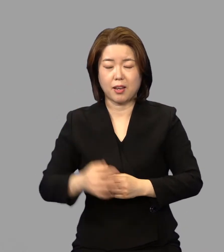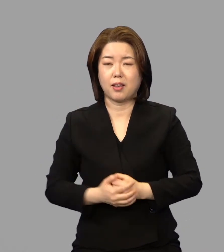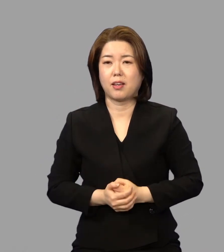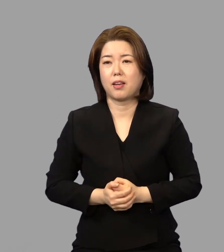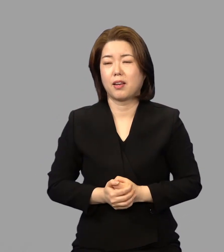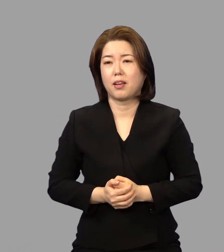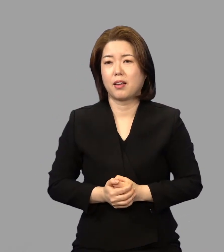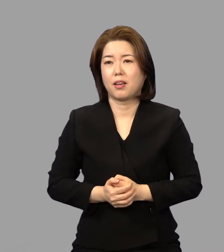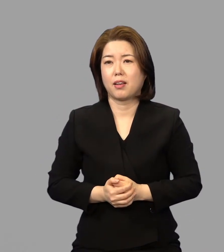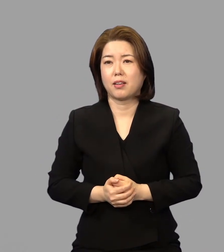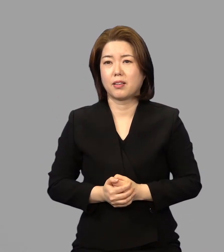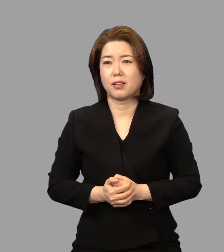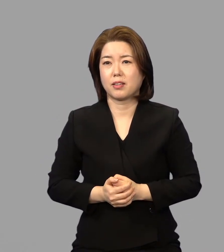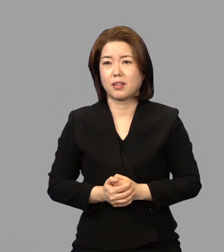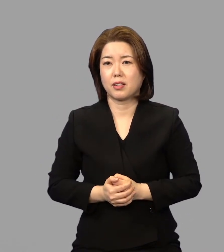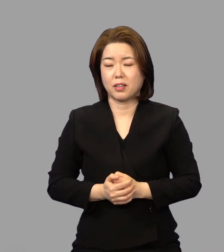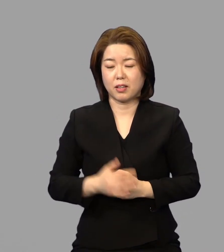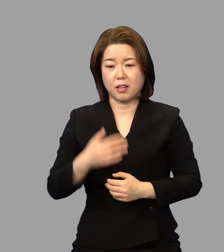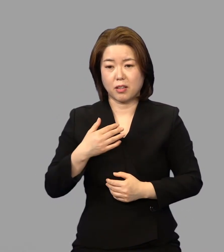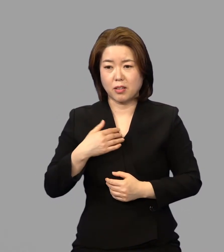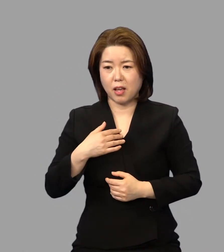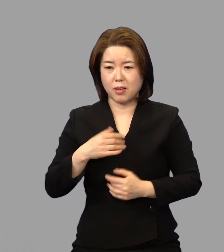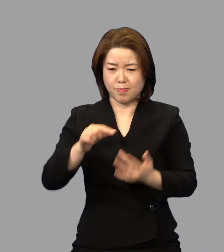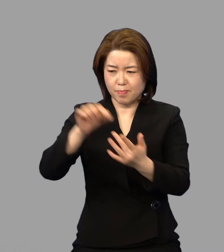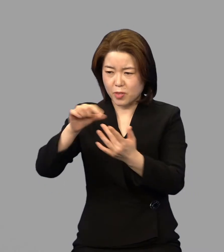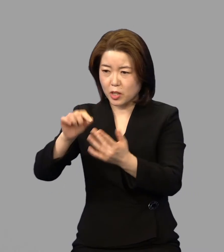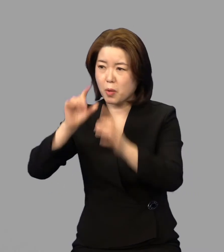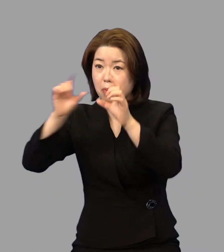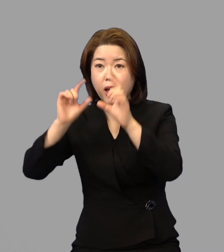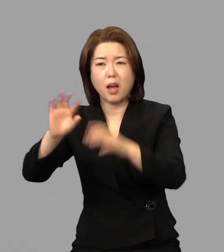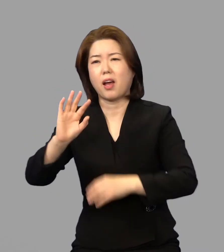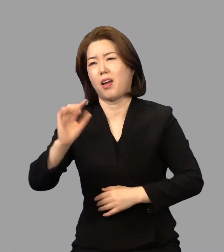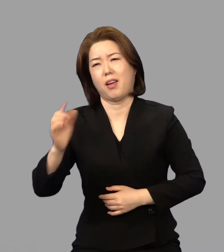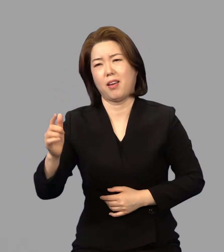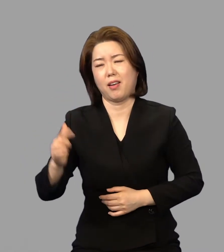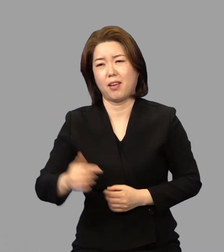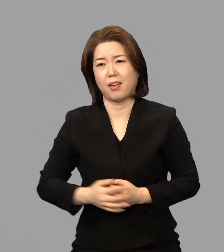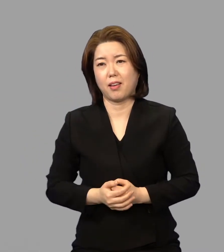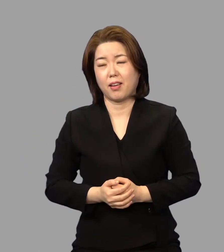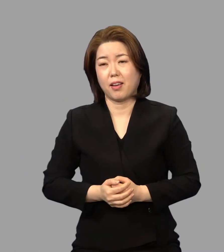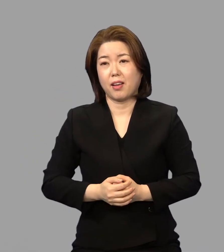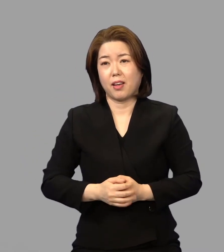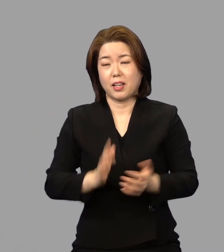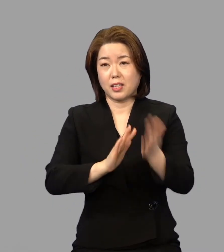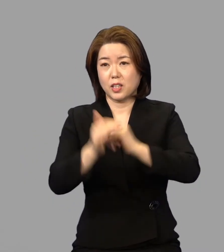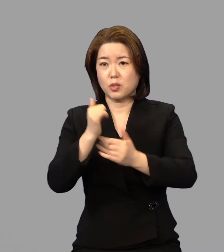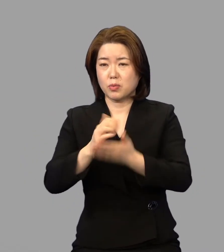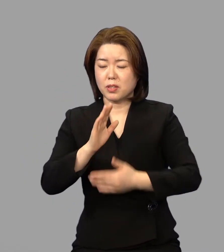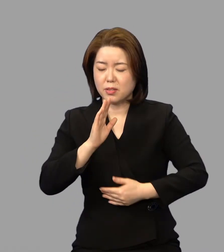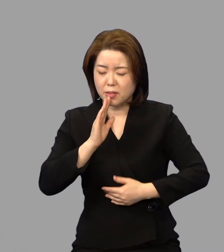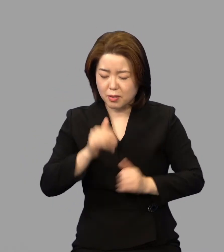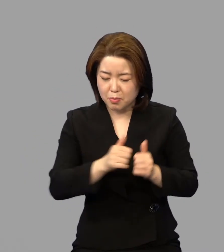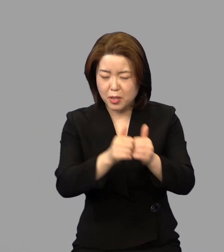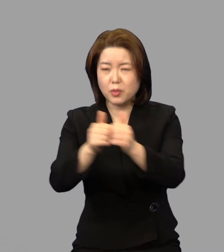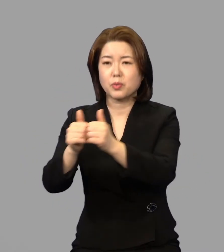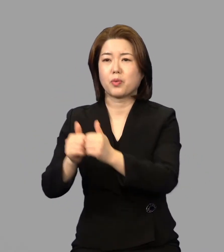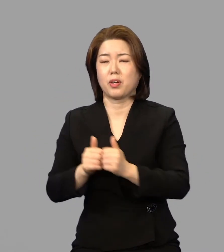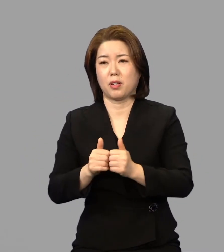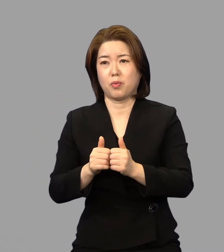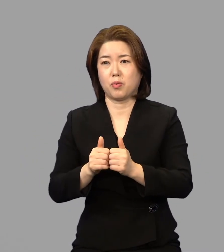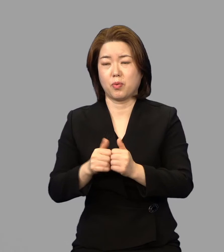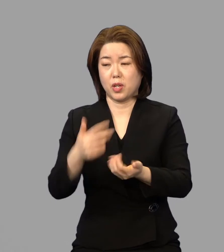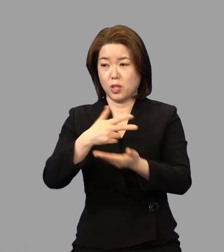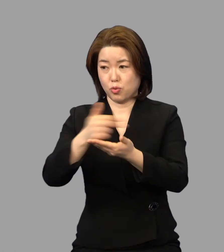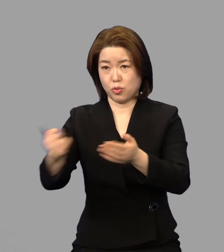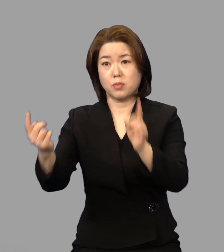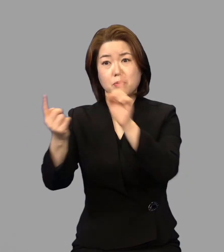저는 선택사항이 아니었습니다. 예수님과 정말 동행하고 그렇게 주님을